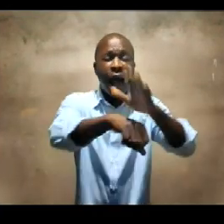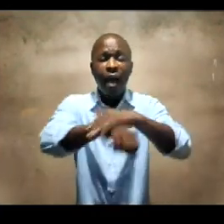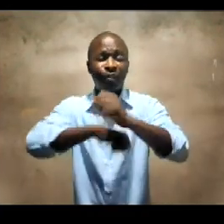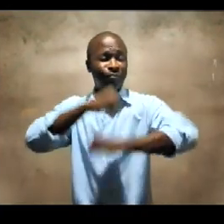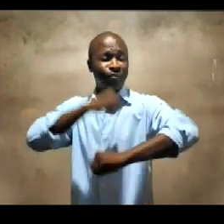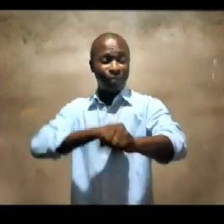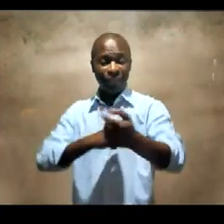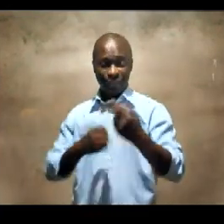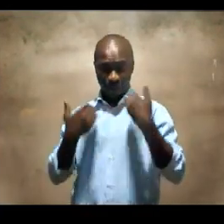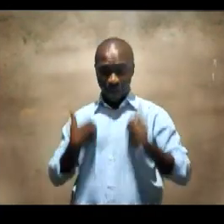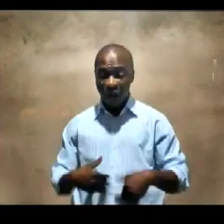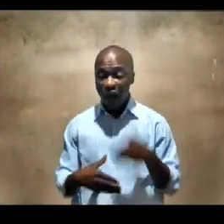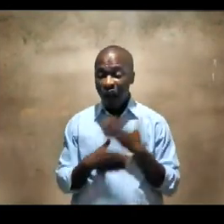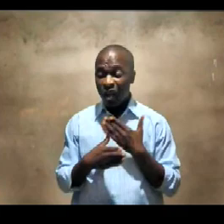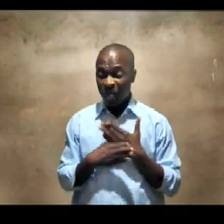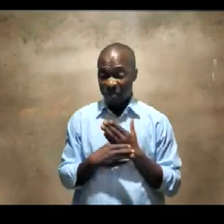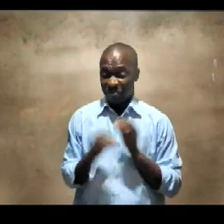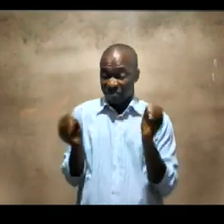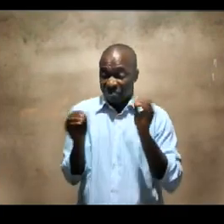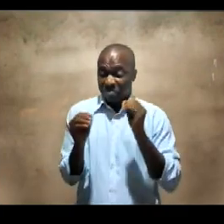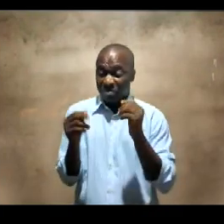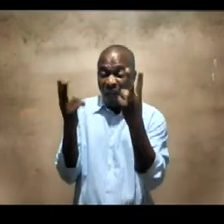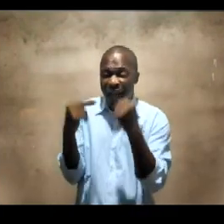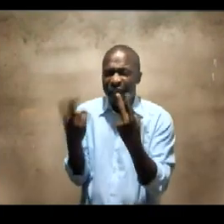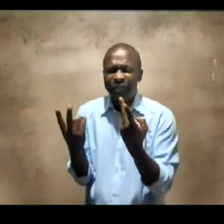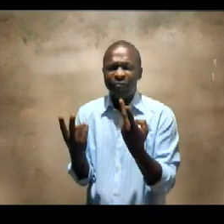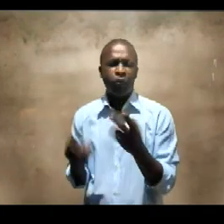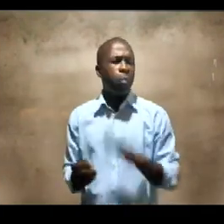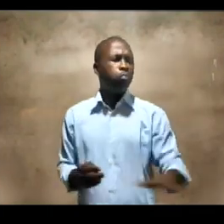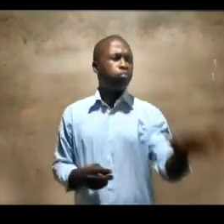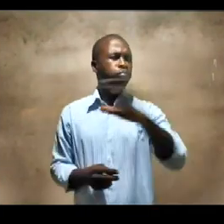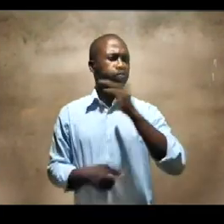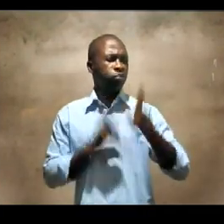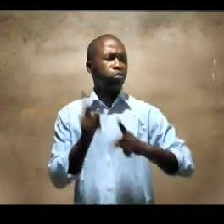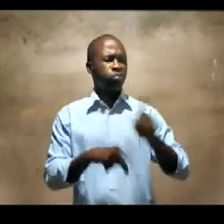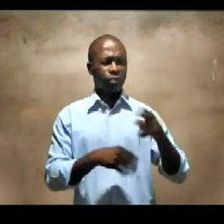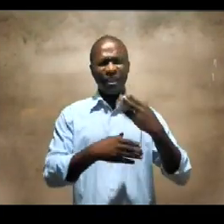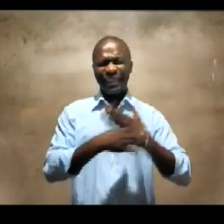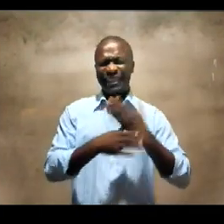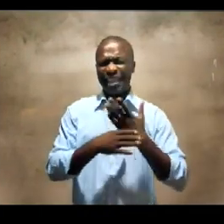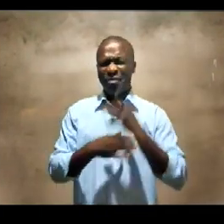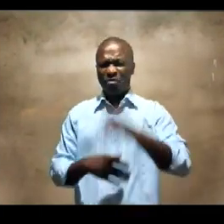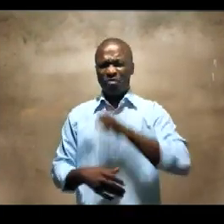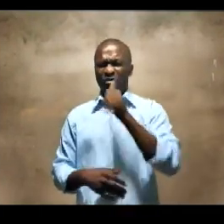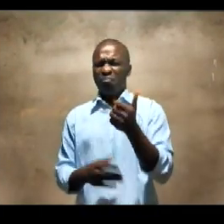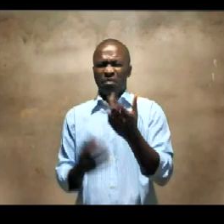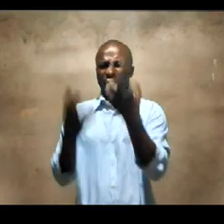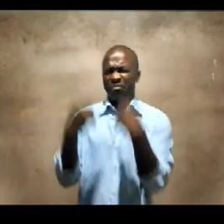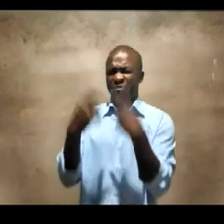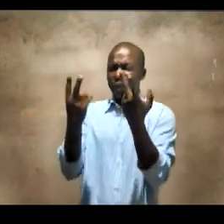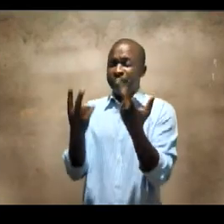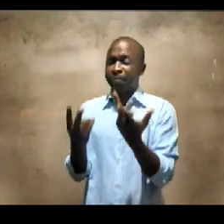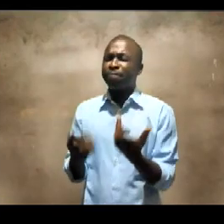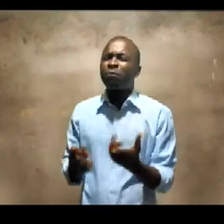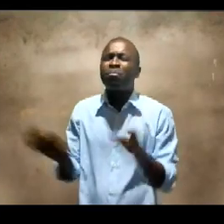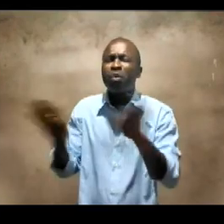les jeunes au handicap, pour leur faire découvrir l'existence du football adapté pour les mâles et non-voyants, pour les